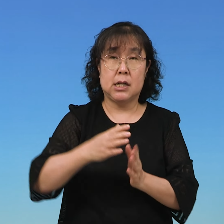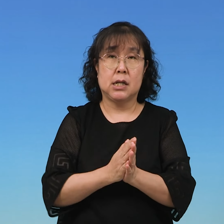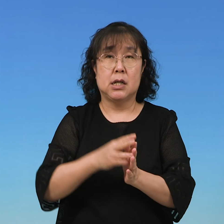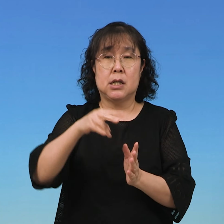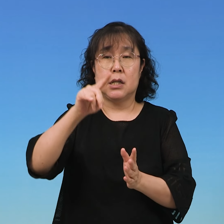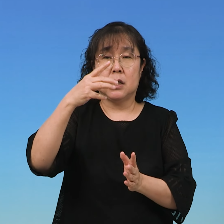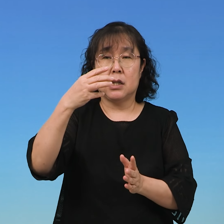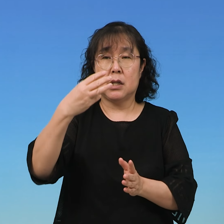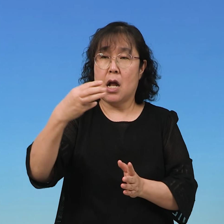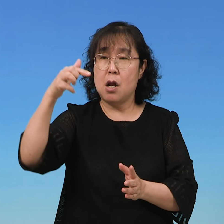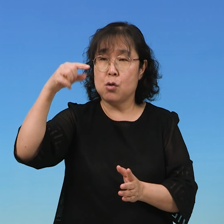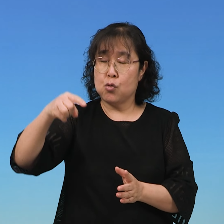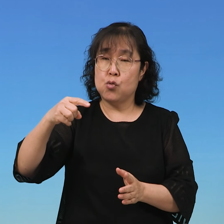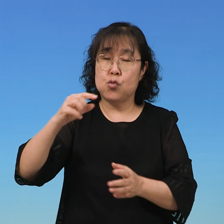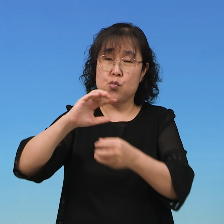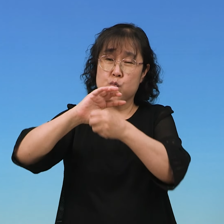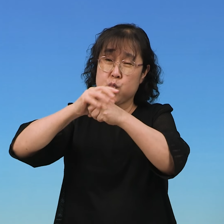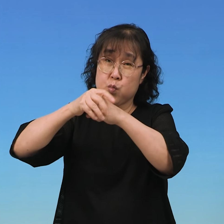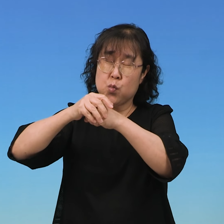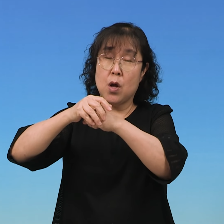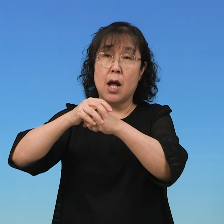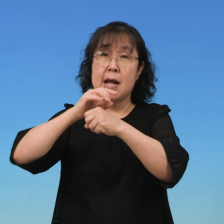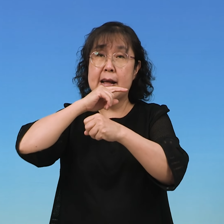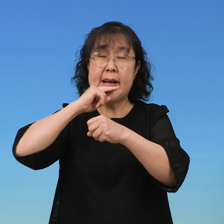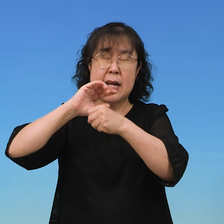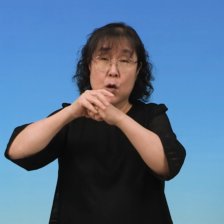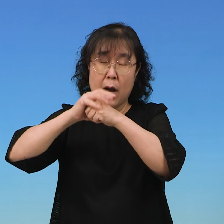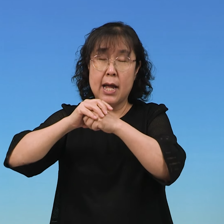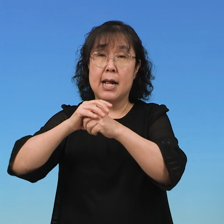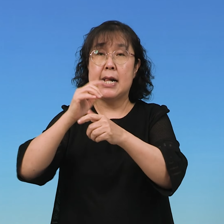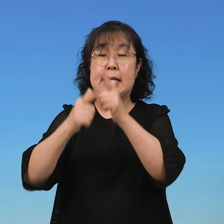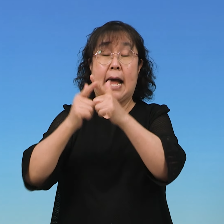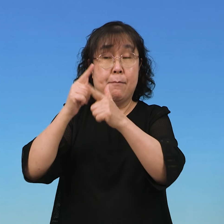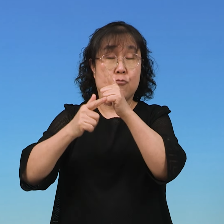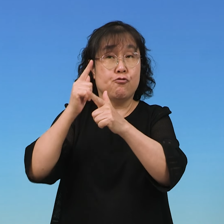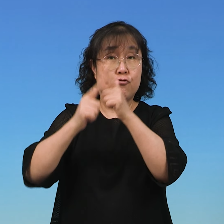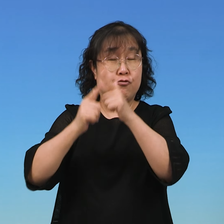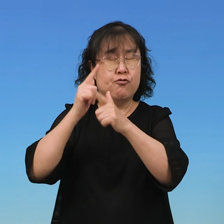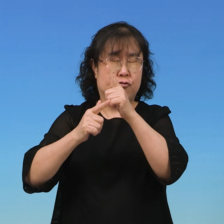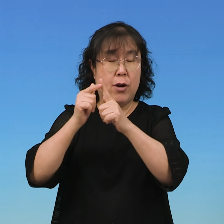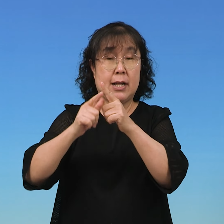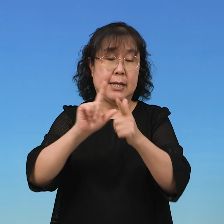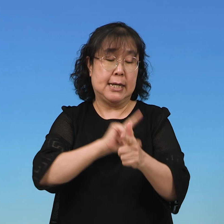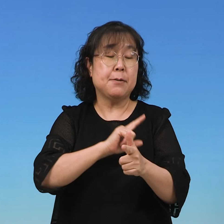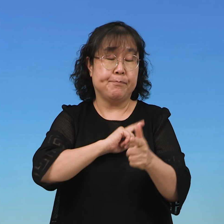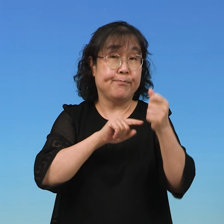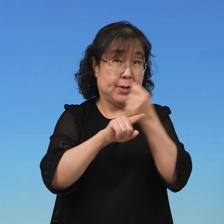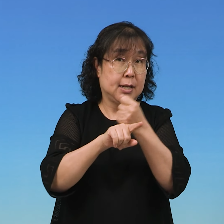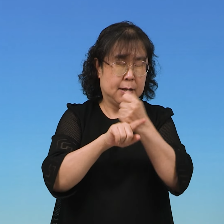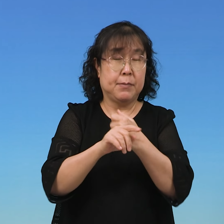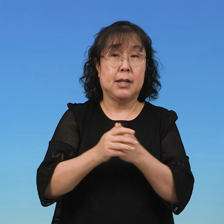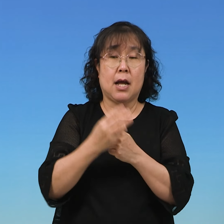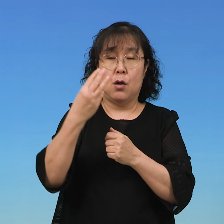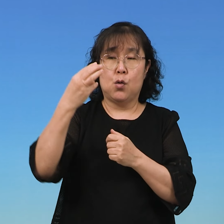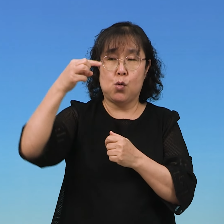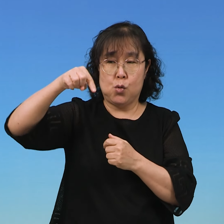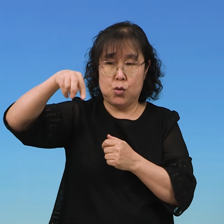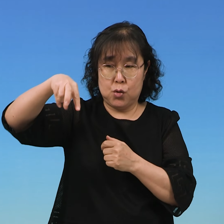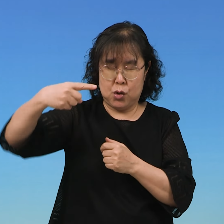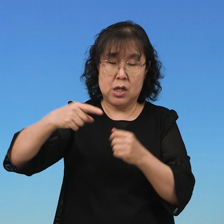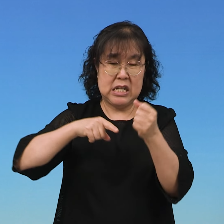살구나무라는 뜻입니다. 살구나무. 글쎄요, 모르긴 해도 아마 그 지역에 살구나무가 많았나 보죠 뭐. 그러니까